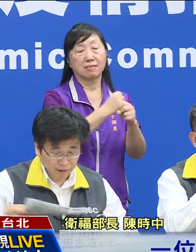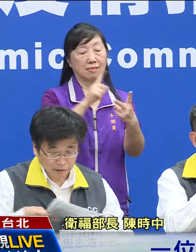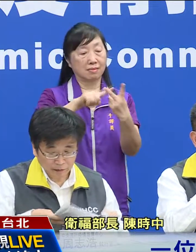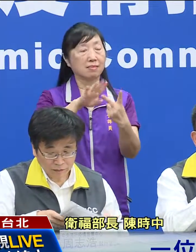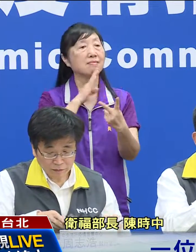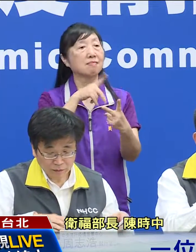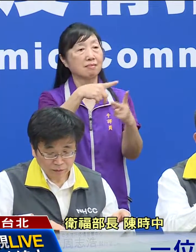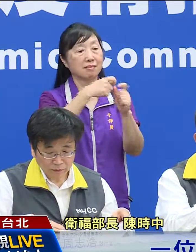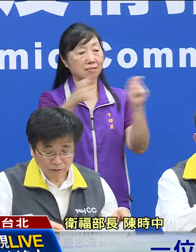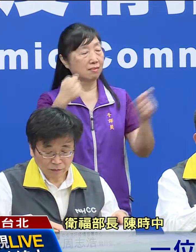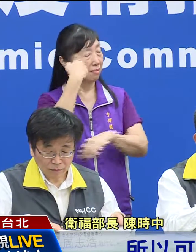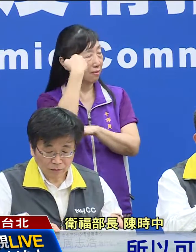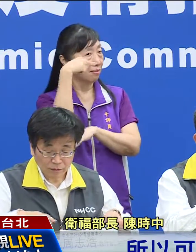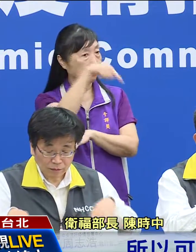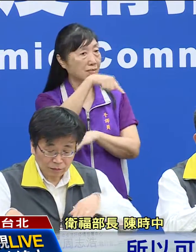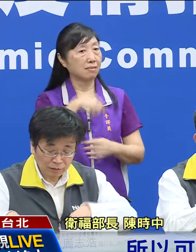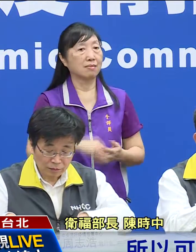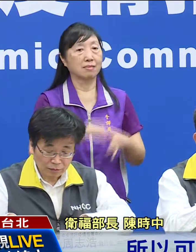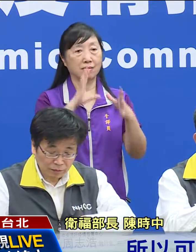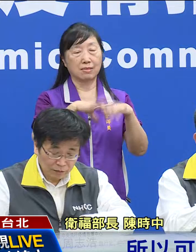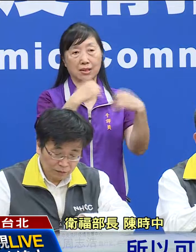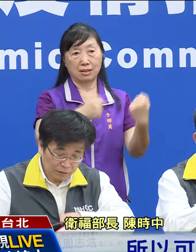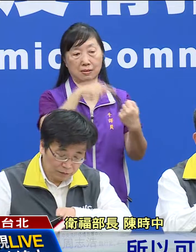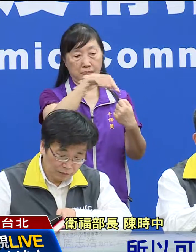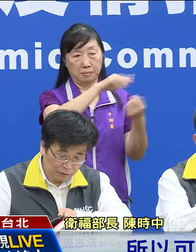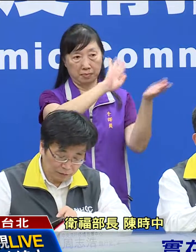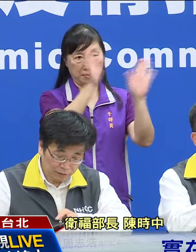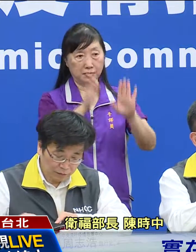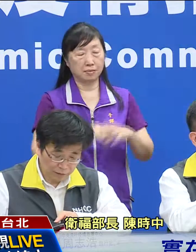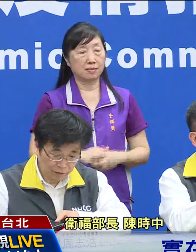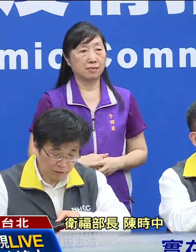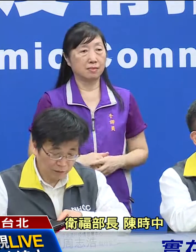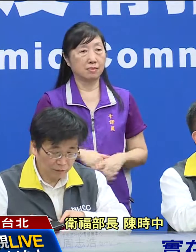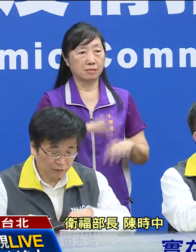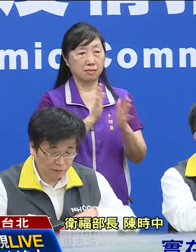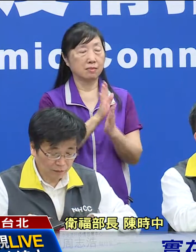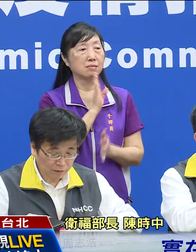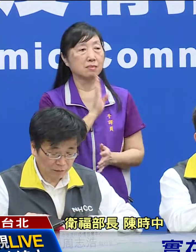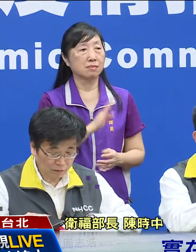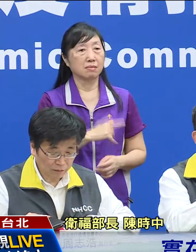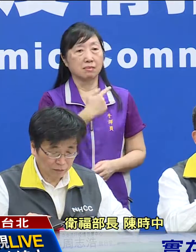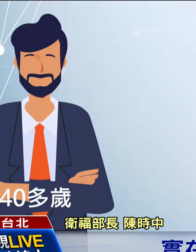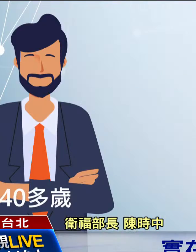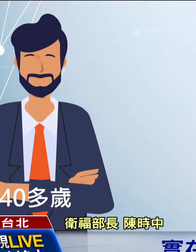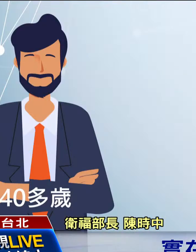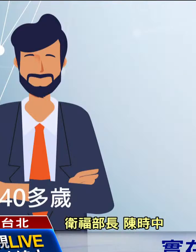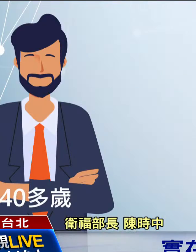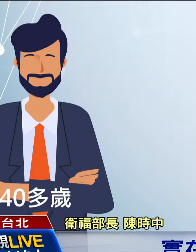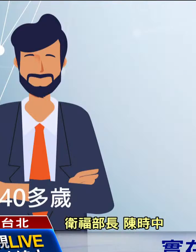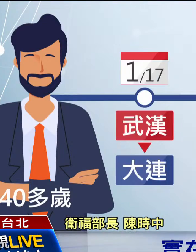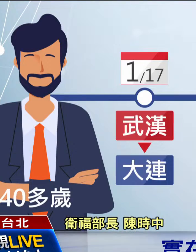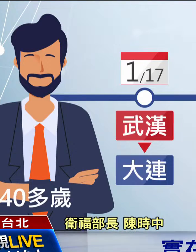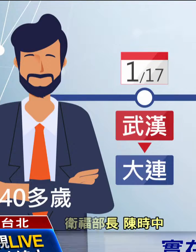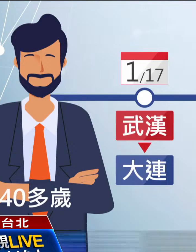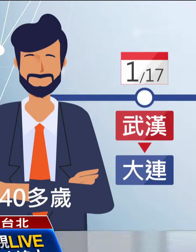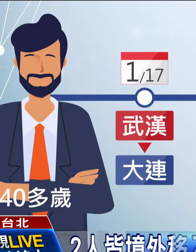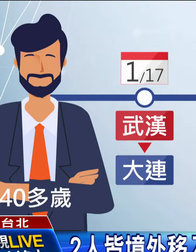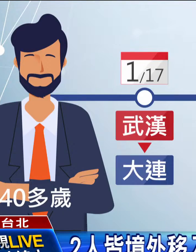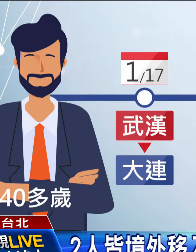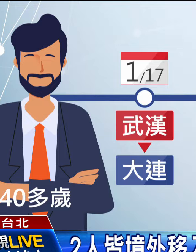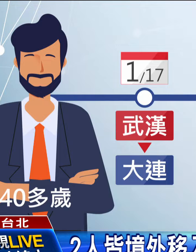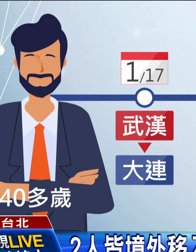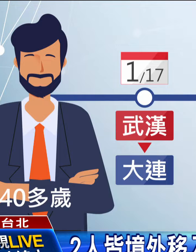武汉。所以可见的在武汉的状况实在是非常的严重。 其中一名40多岁男